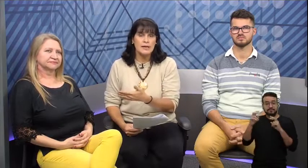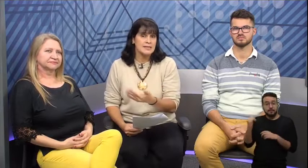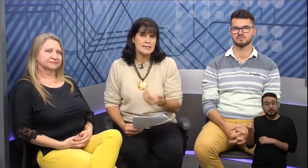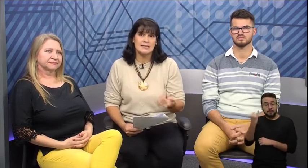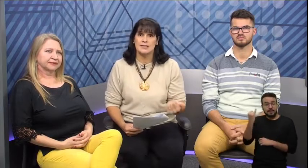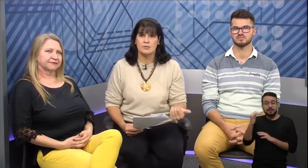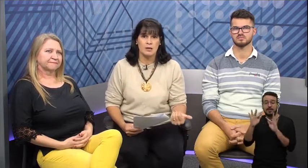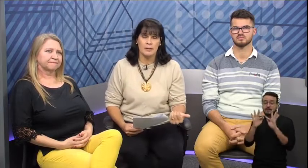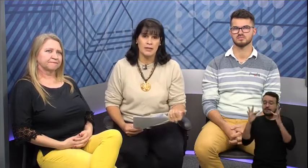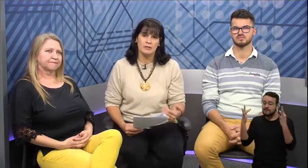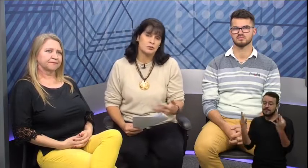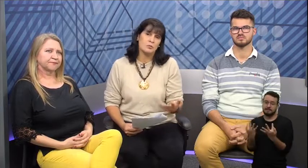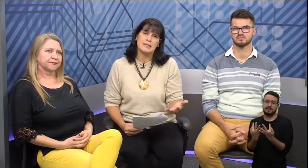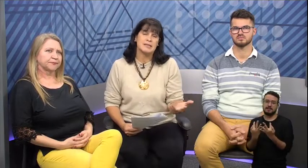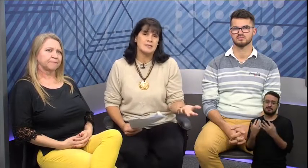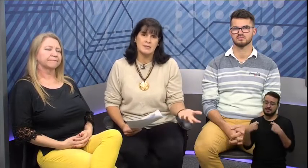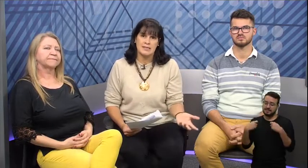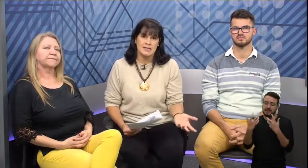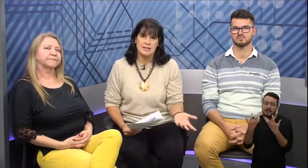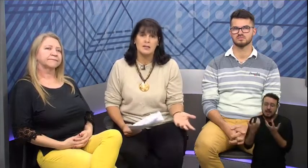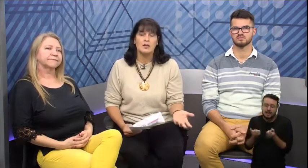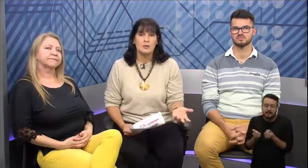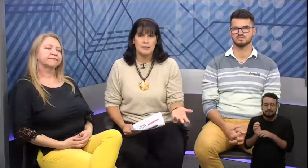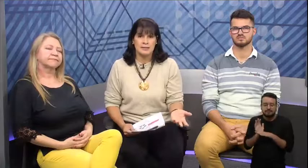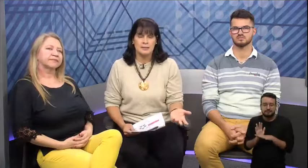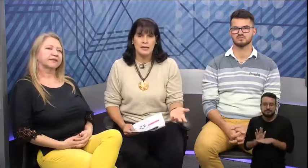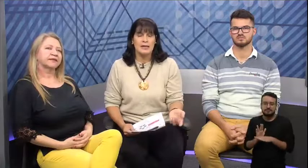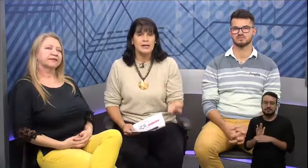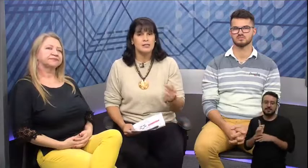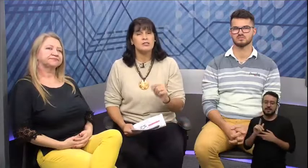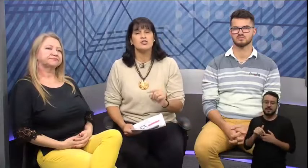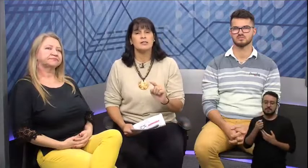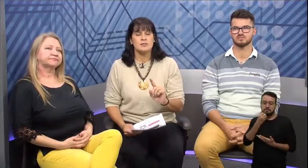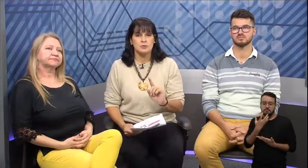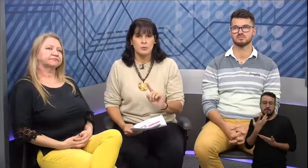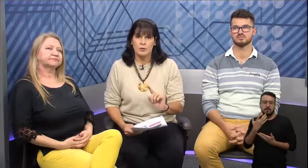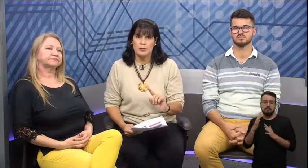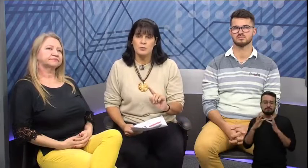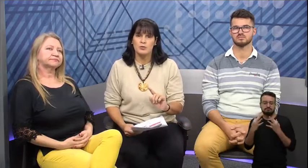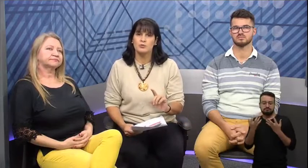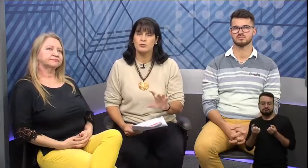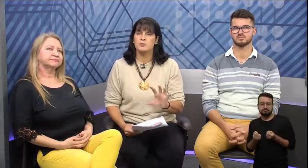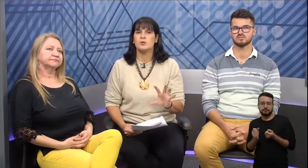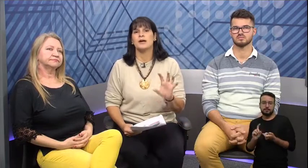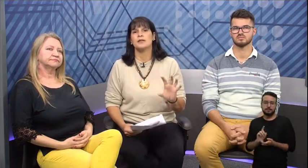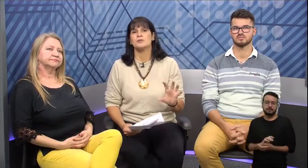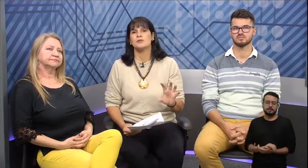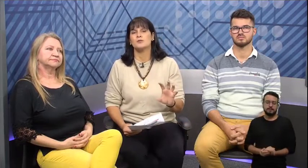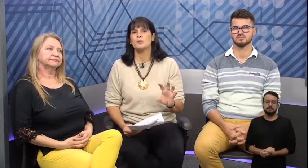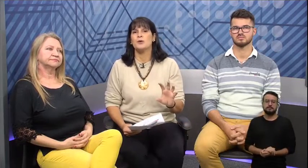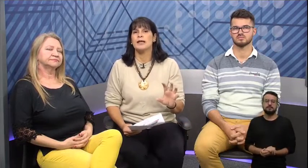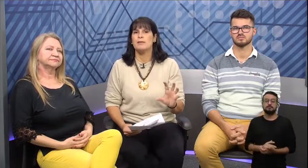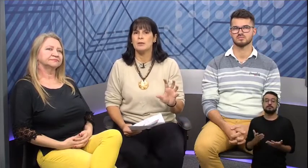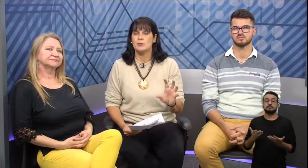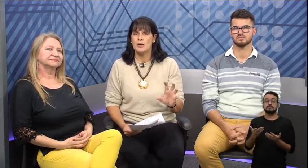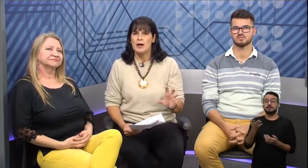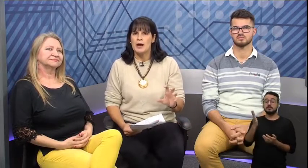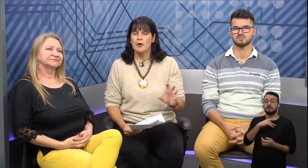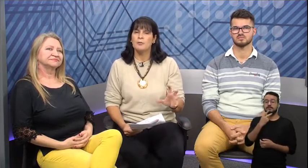eles quisessem usar o aparelho, tudo bem se eles não quisessem usar também. Antes de nós irmos para o próximo assunto, vamos tocar num assunto polêmico, a opinião